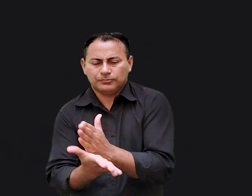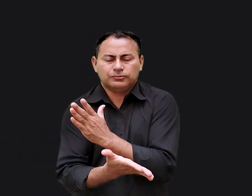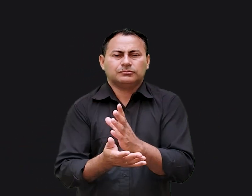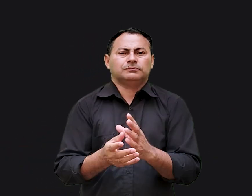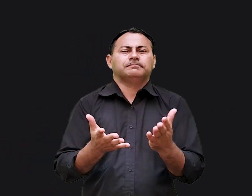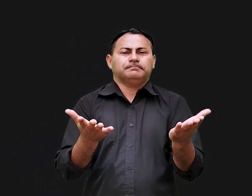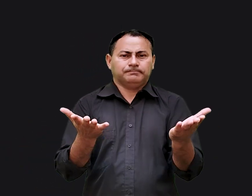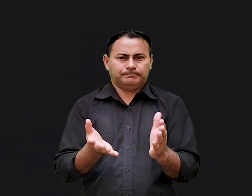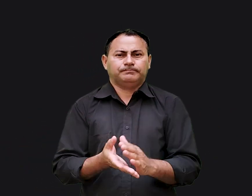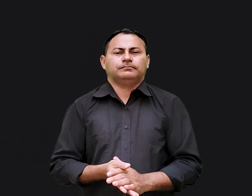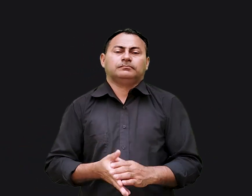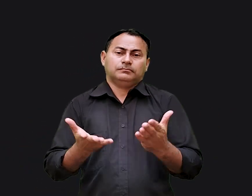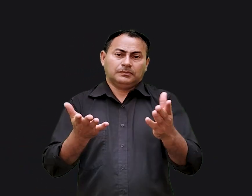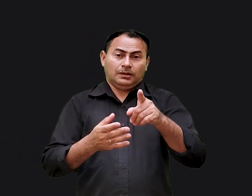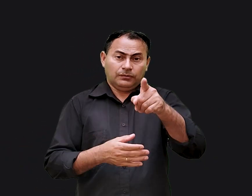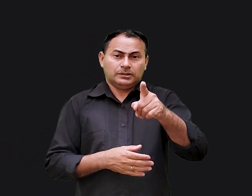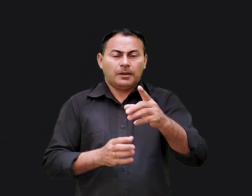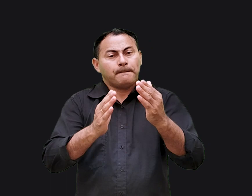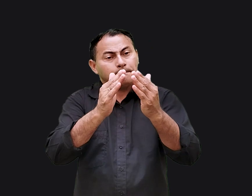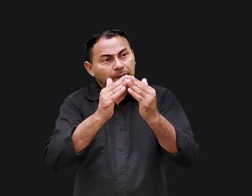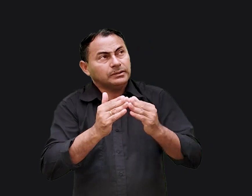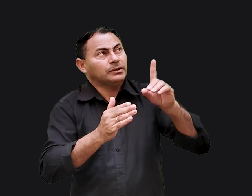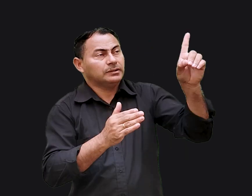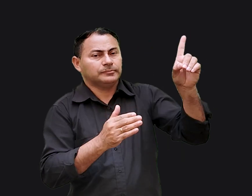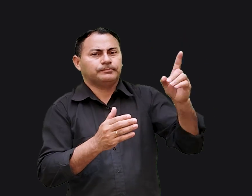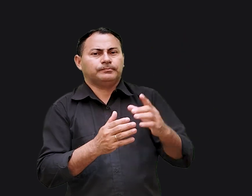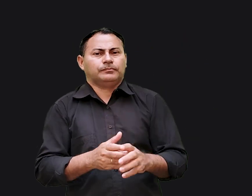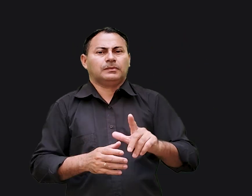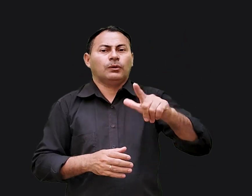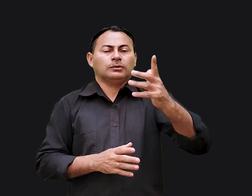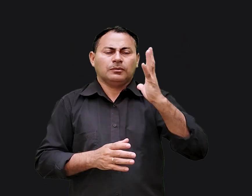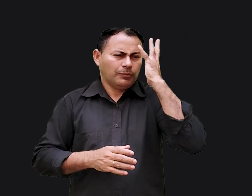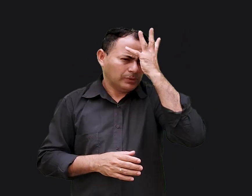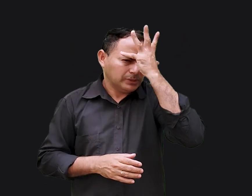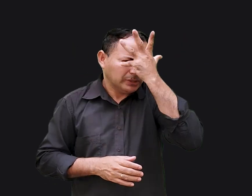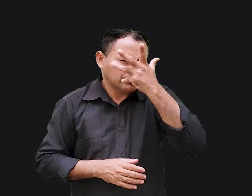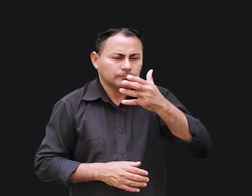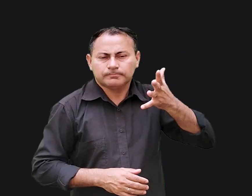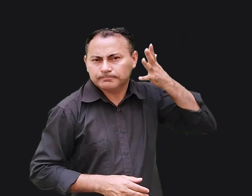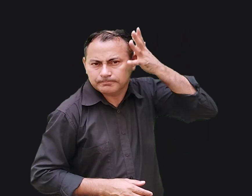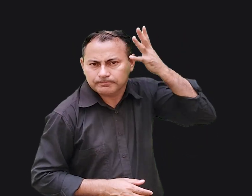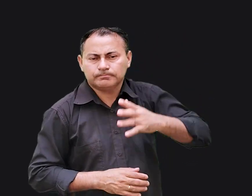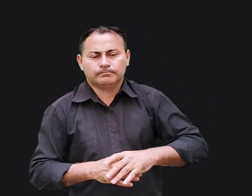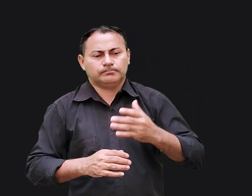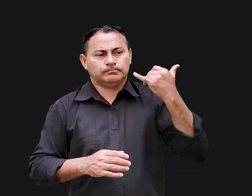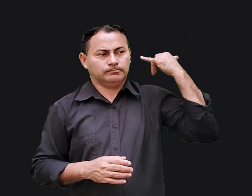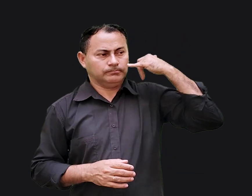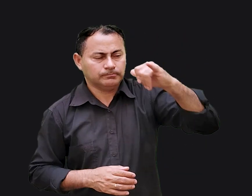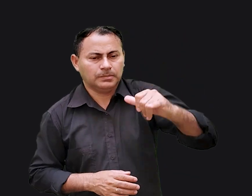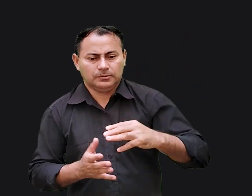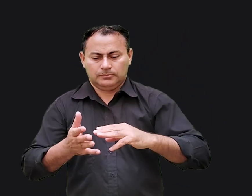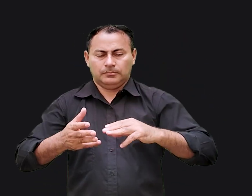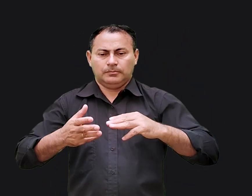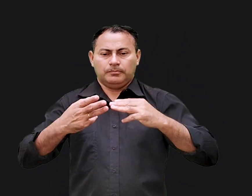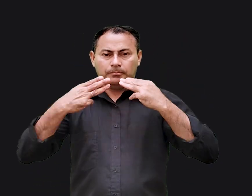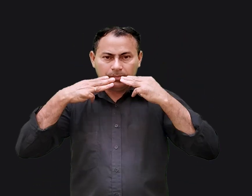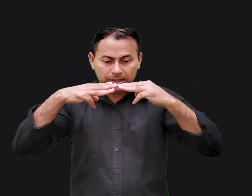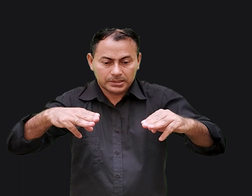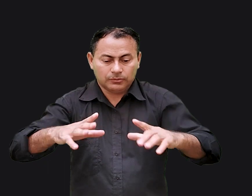caminhos tortos. Foi isso que você pediu. Outro lindo sermão e profecia sobre o ministério de Jesus está